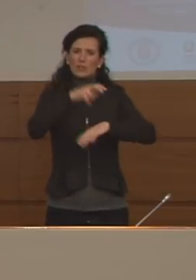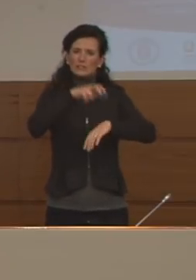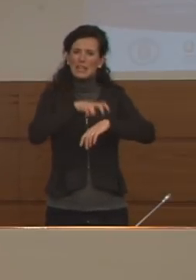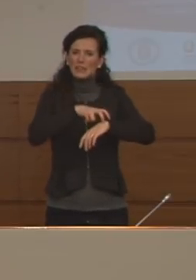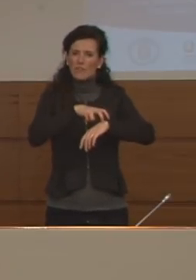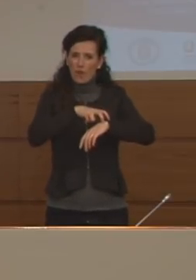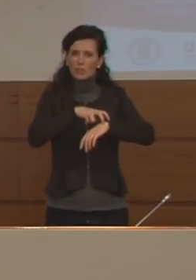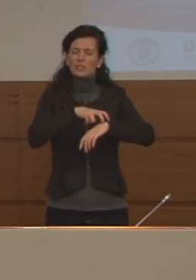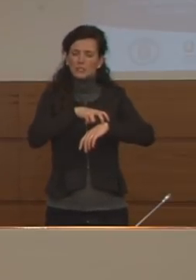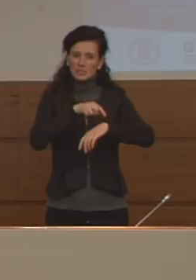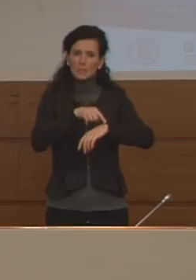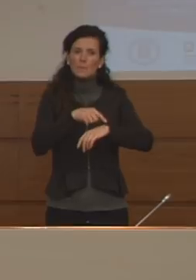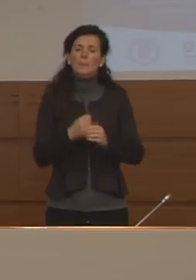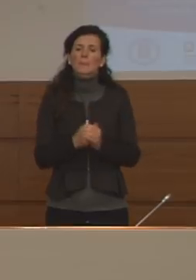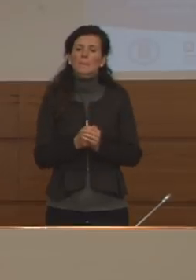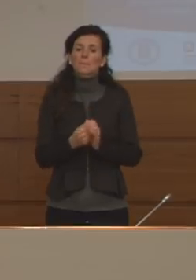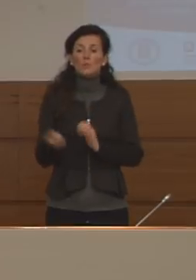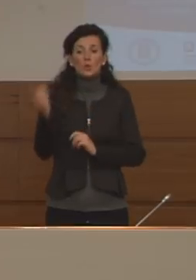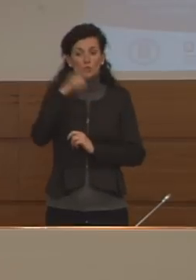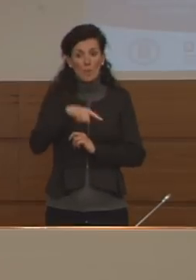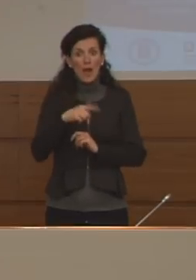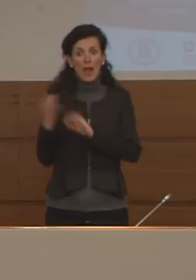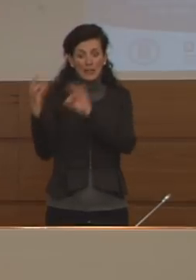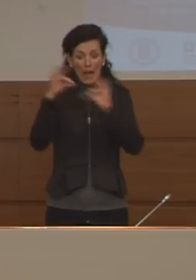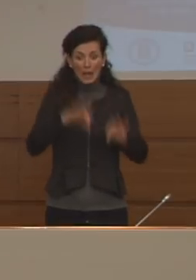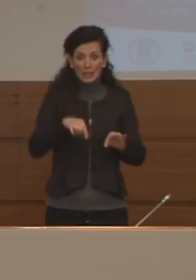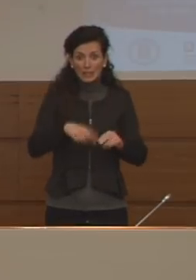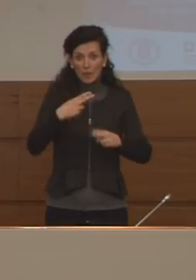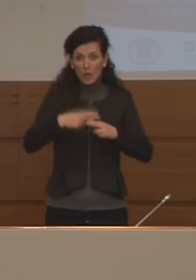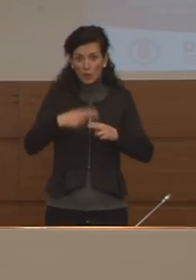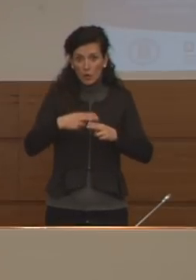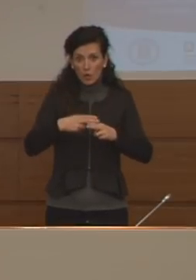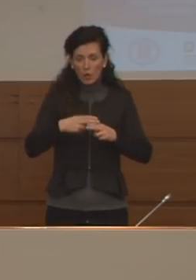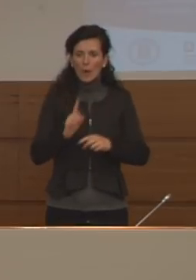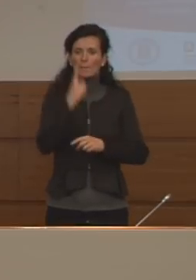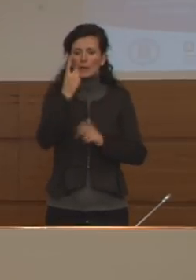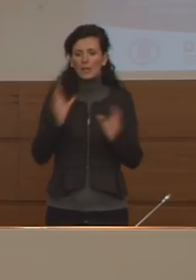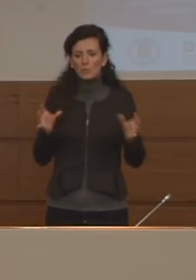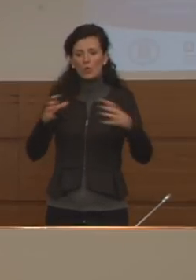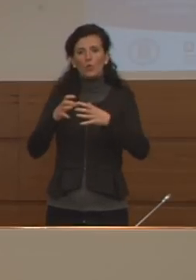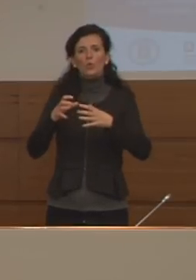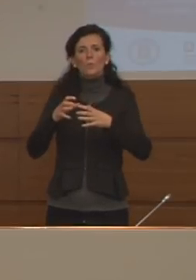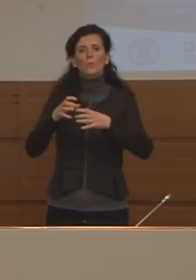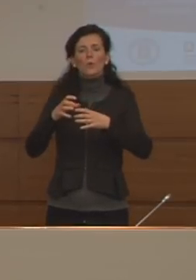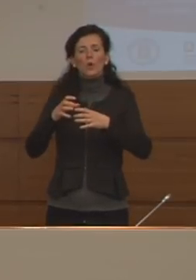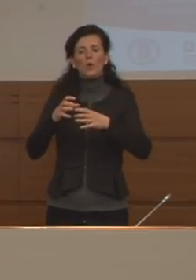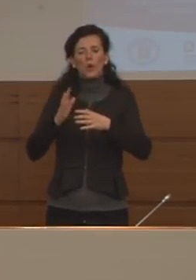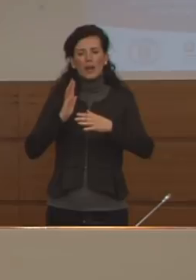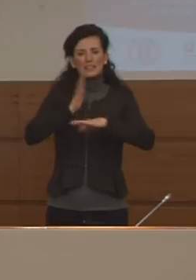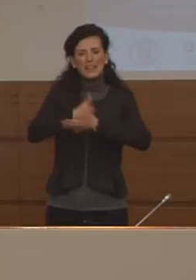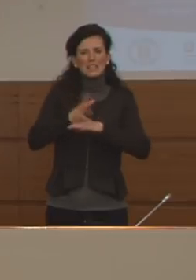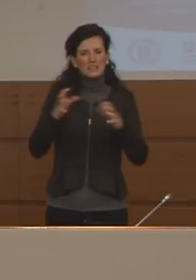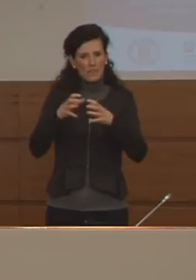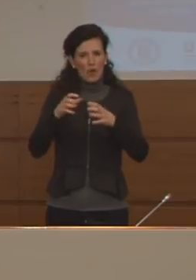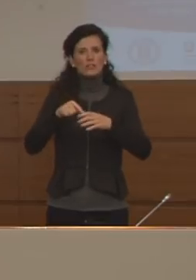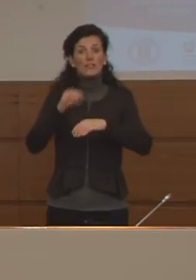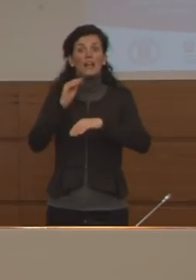domani arriveranno a roma il primo nucleo della ta sforzo degli infermieri sono partiti 76